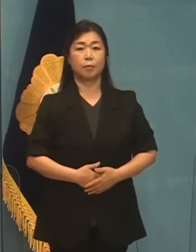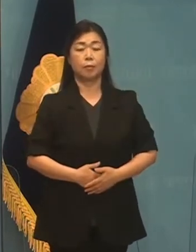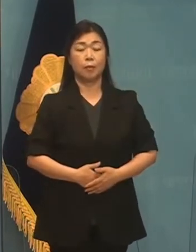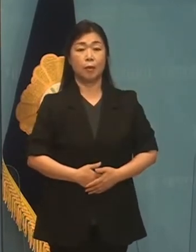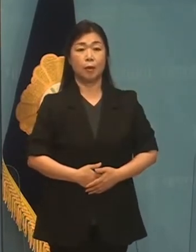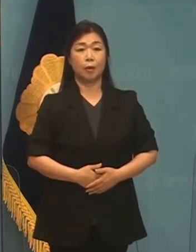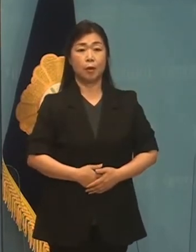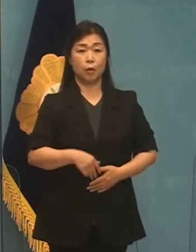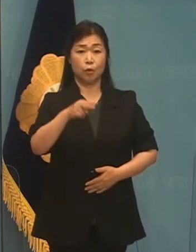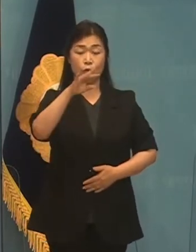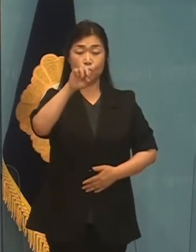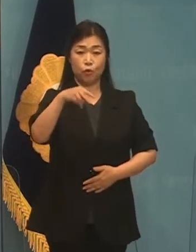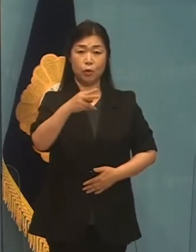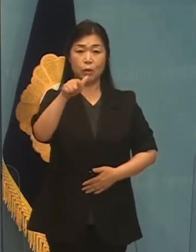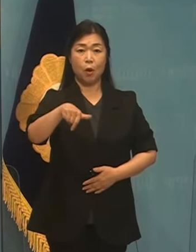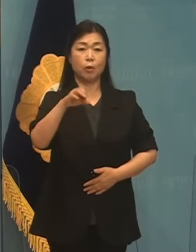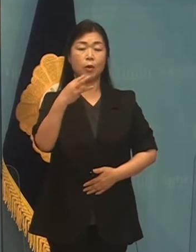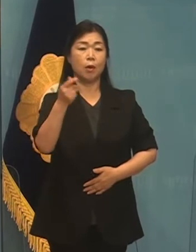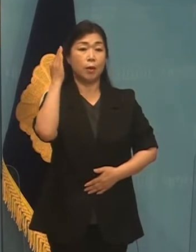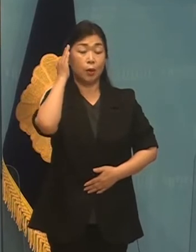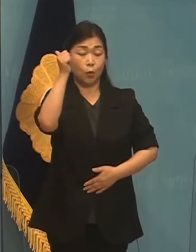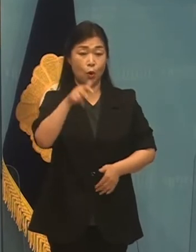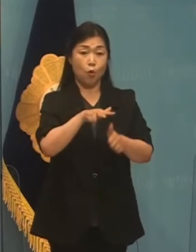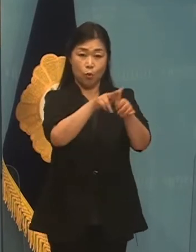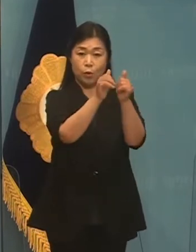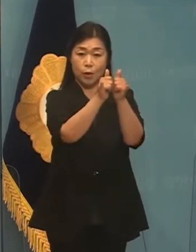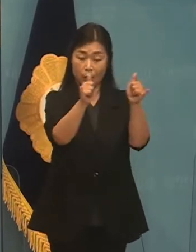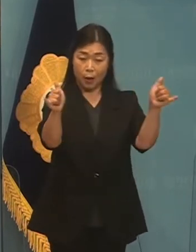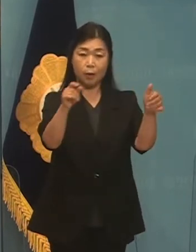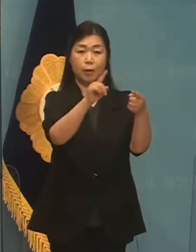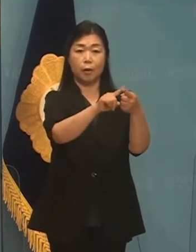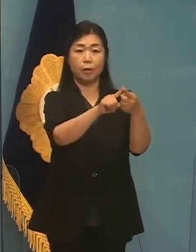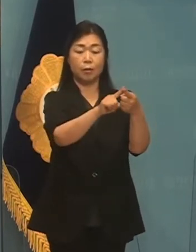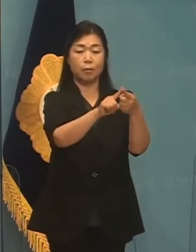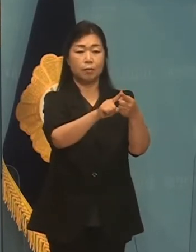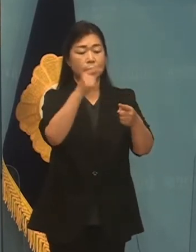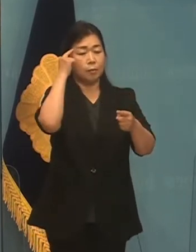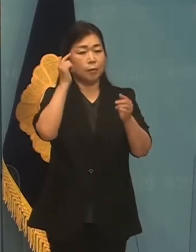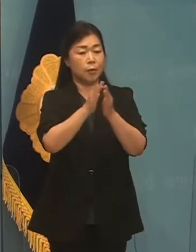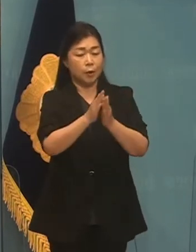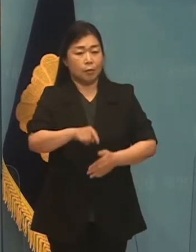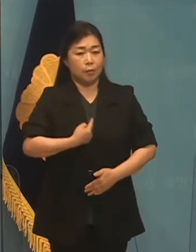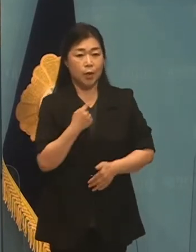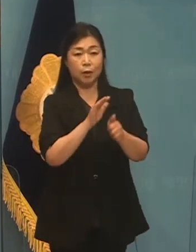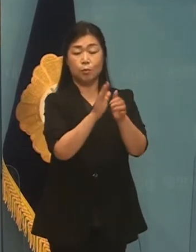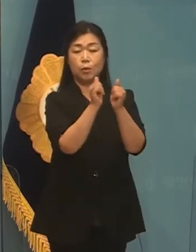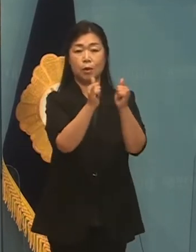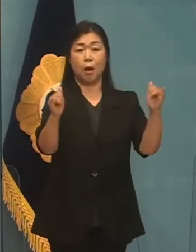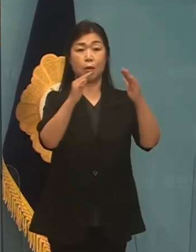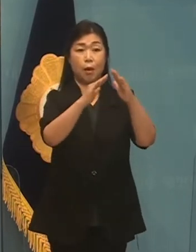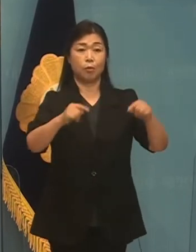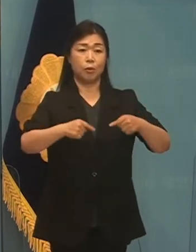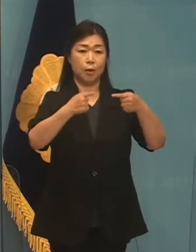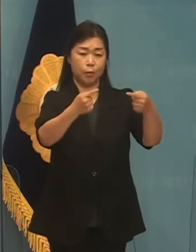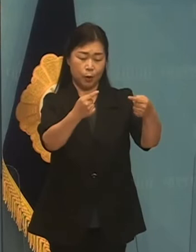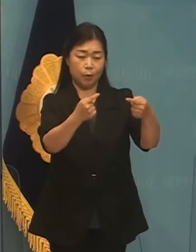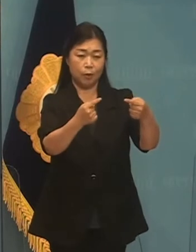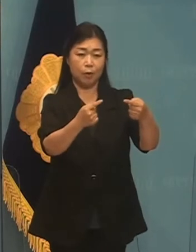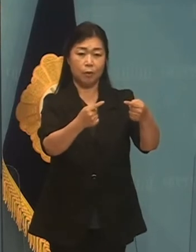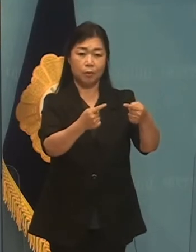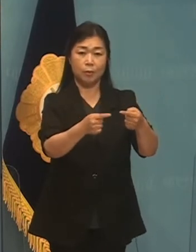먼저 윤석열 대통령 예비 후보에 대한 자발적 지지자들의 캠프 참여 열망을 받들기